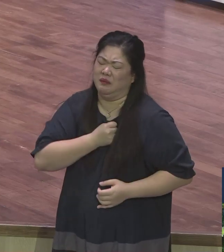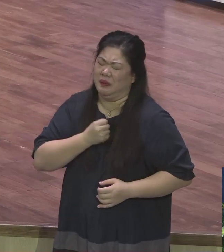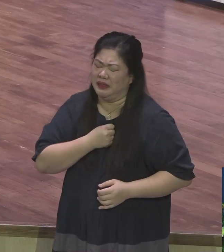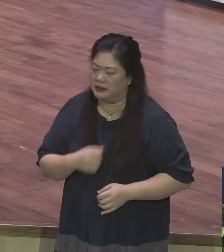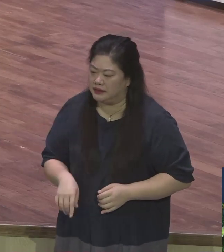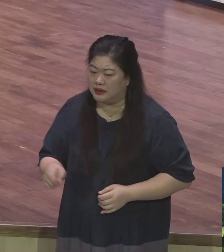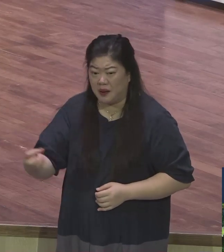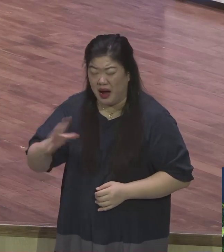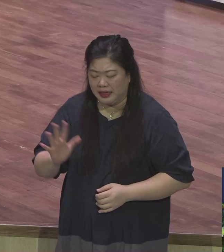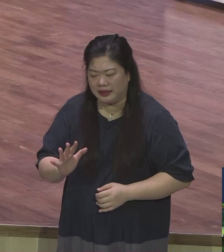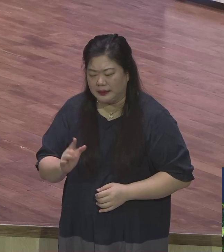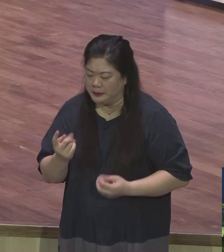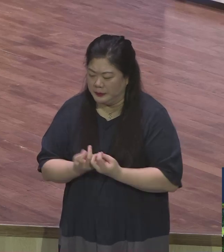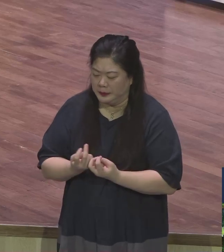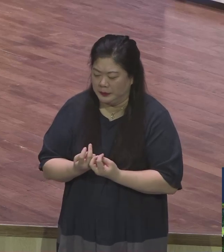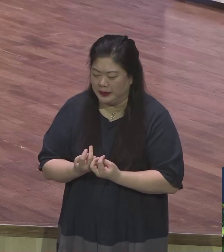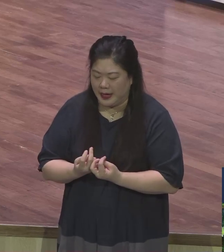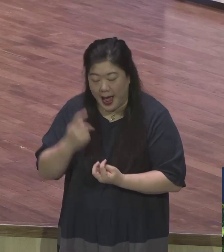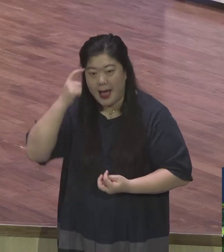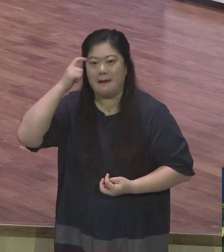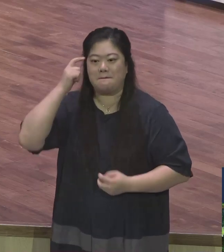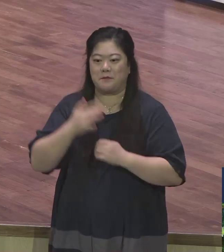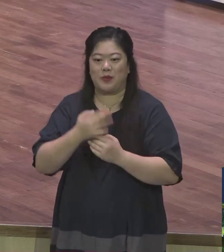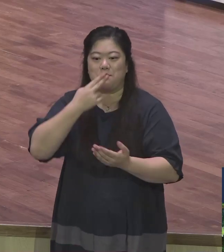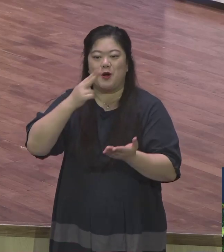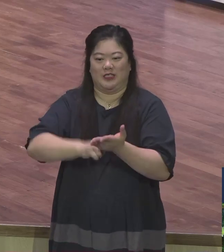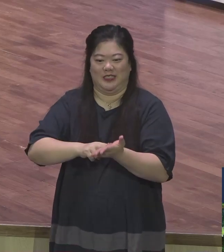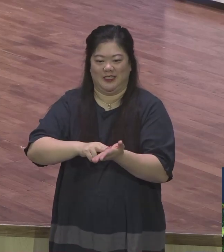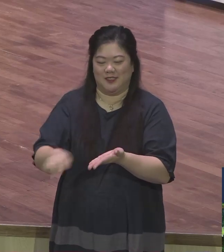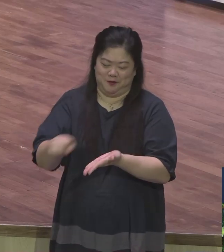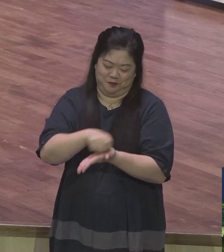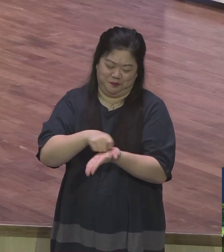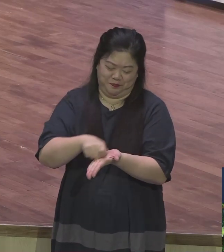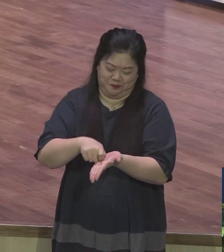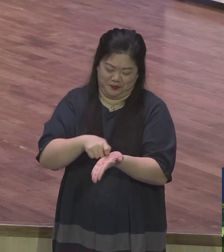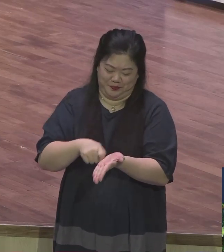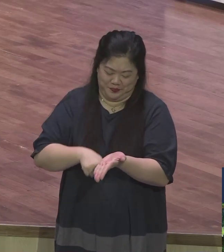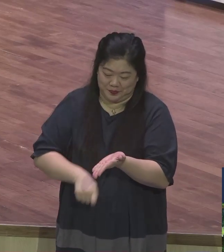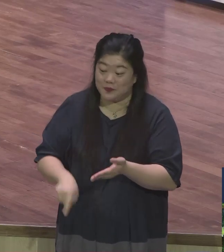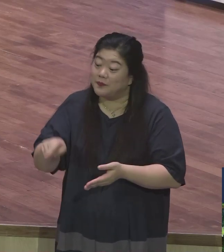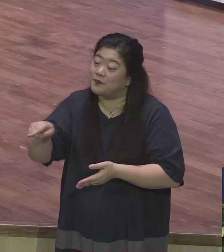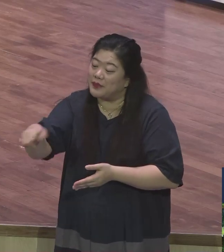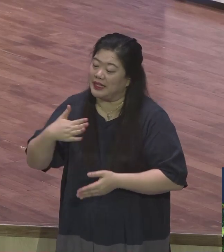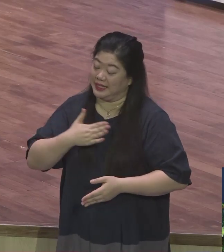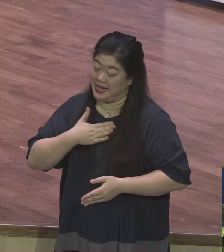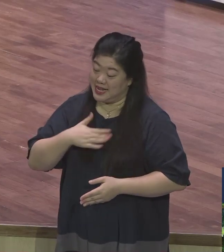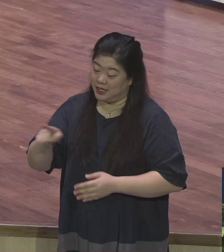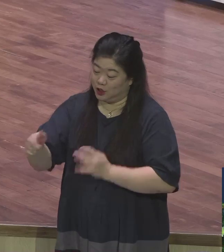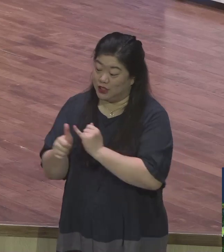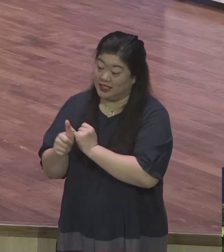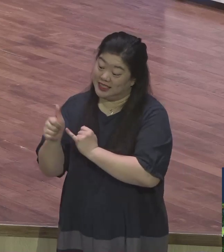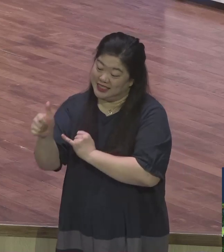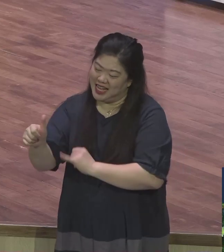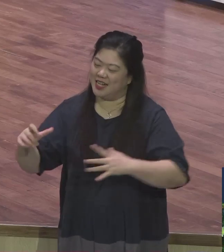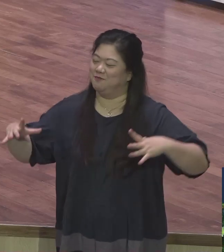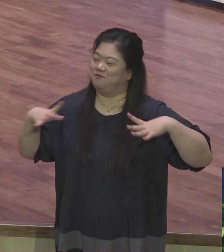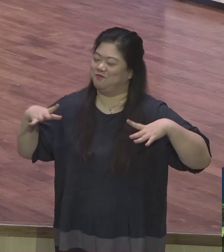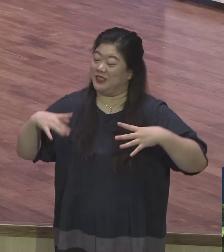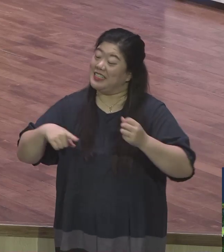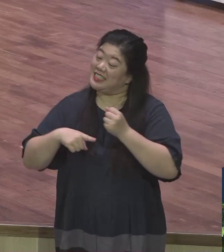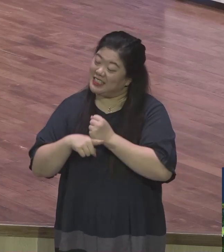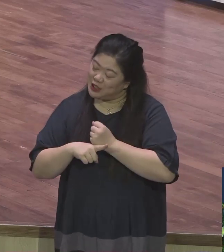편지 썼어. 당신 당신이 자랑스러운 이유 그걸 쫙 적은 거예요.